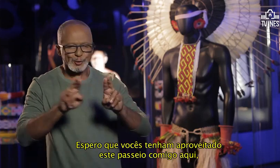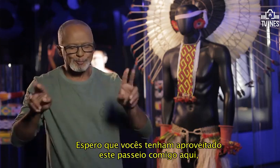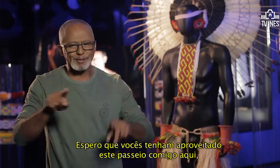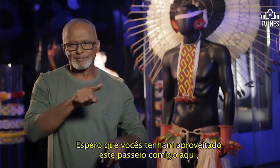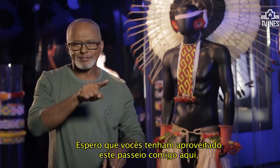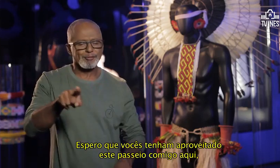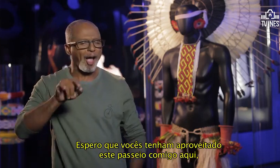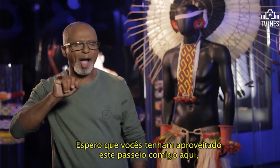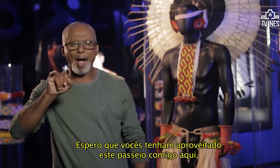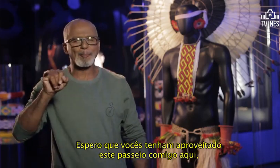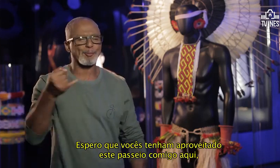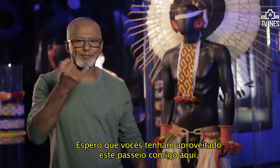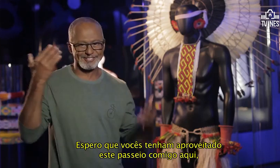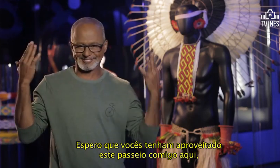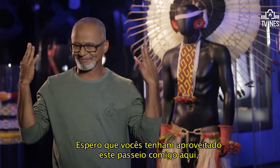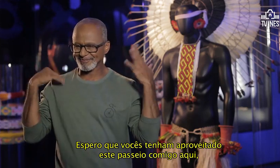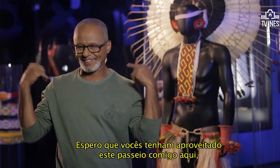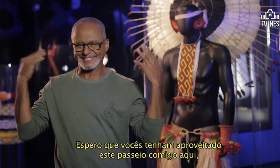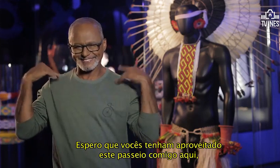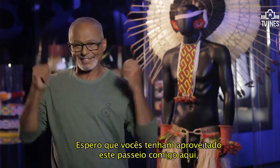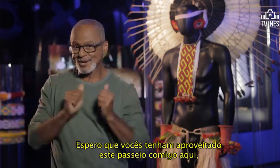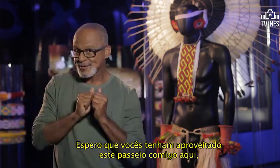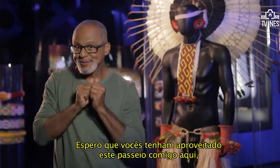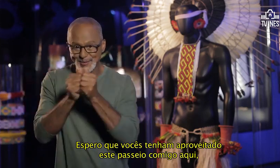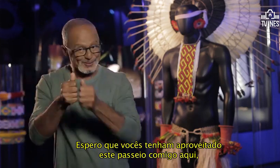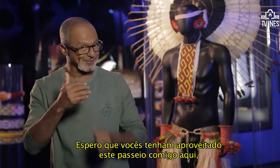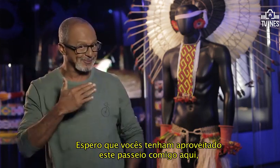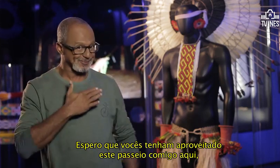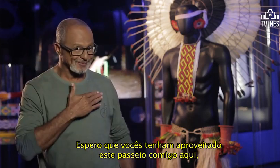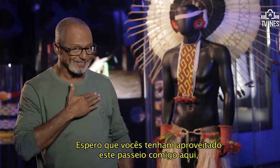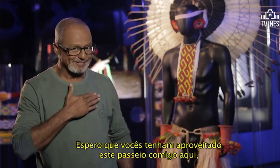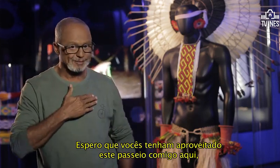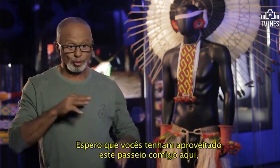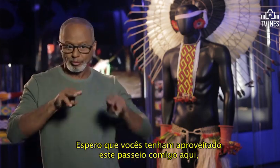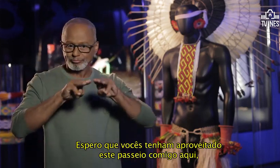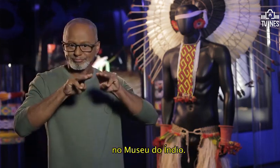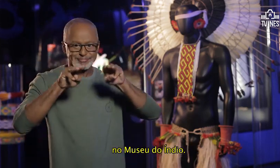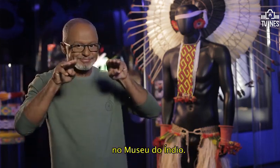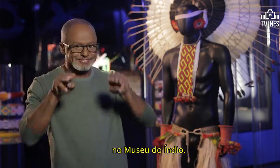Espero que vocês tenham aproveitado este passeio comigo aqui no